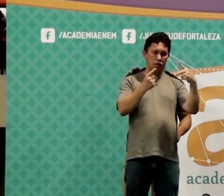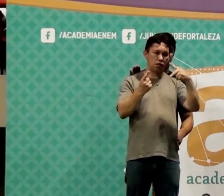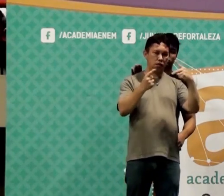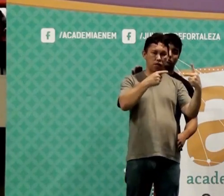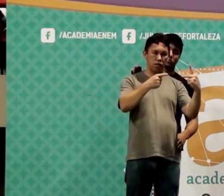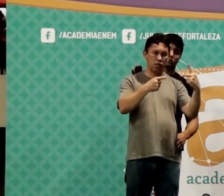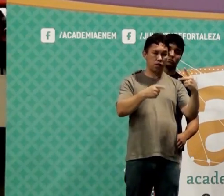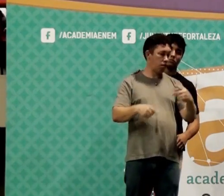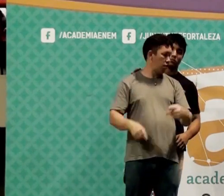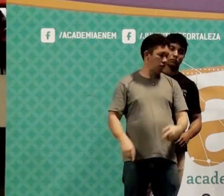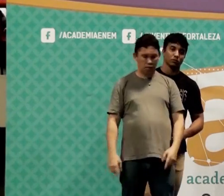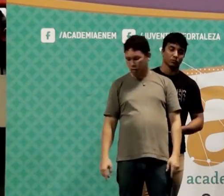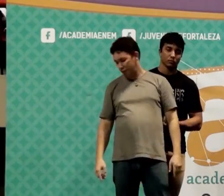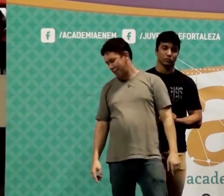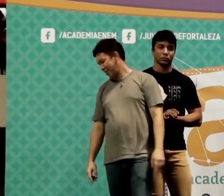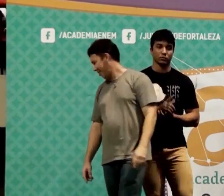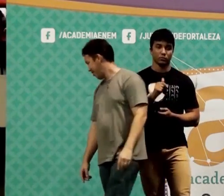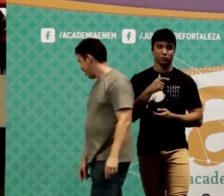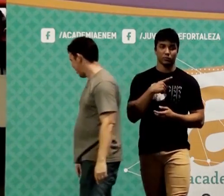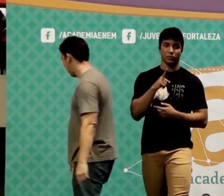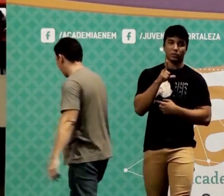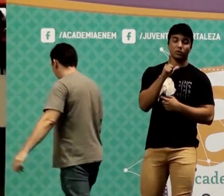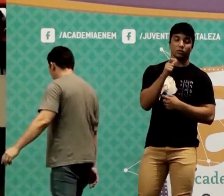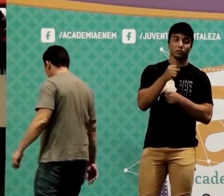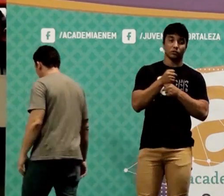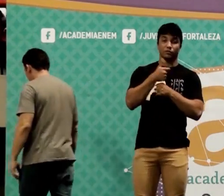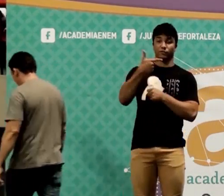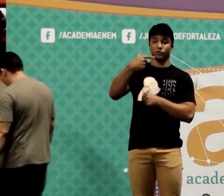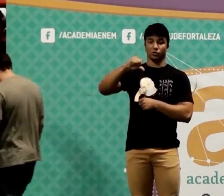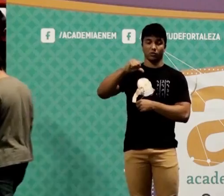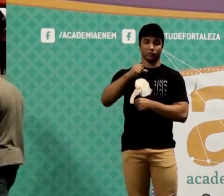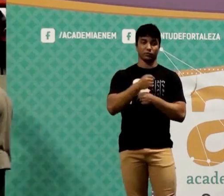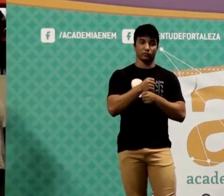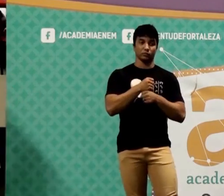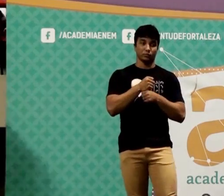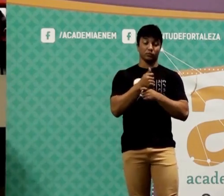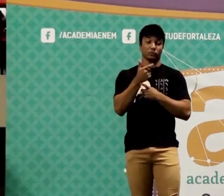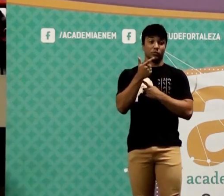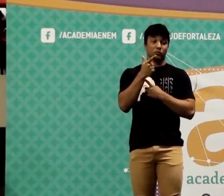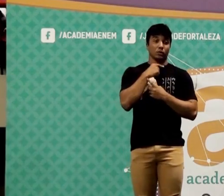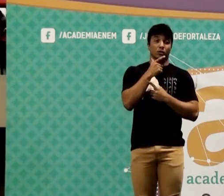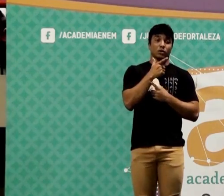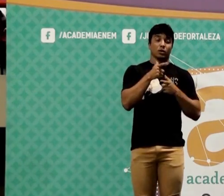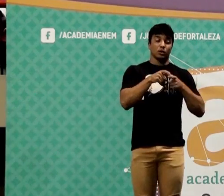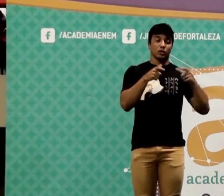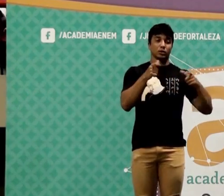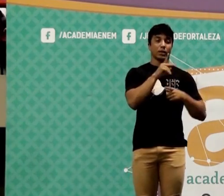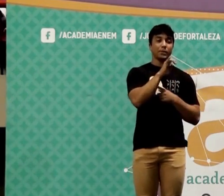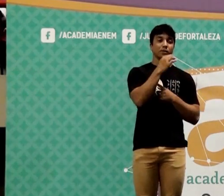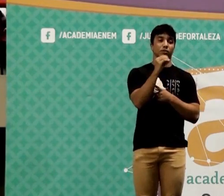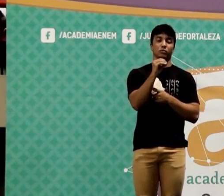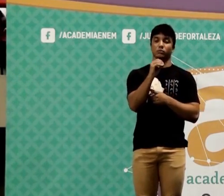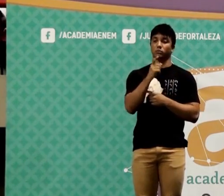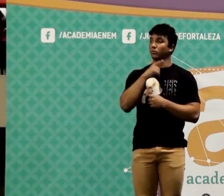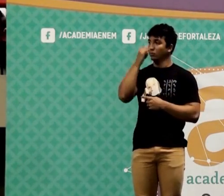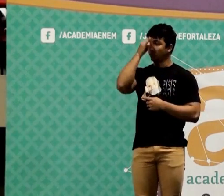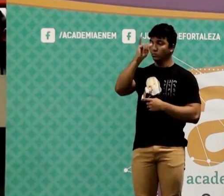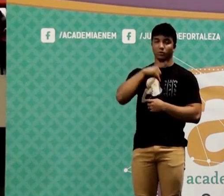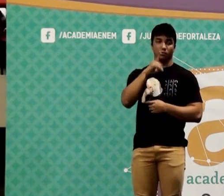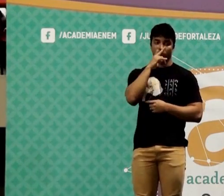de guerra, lembra logo de qual guerra? Dos 100 anos. Que é a guerra que vai formar a Inglaterra e França. Eu tenho fome, eu